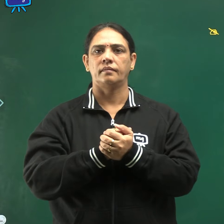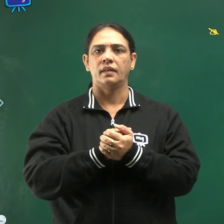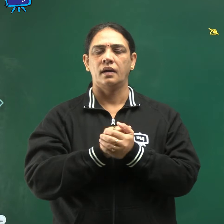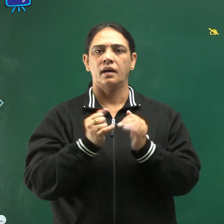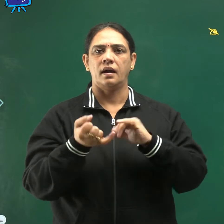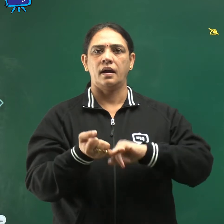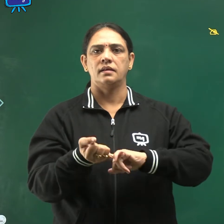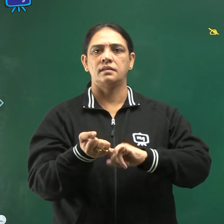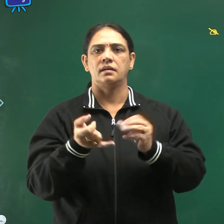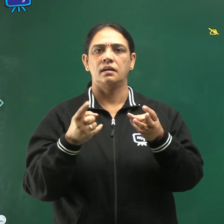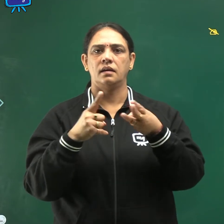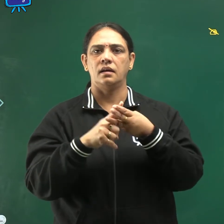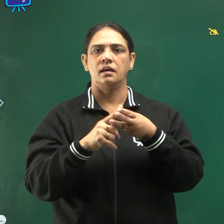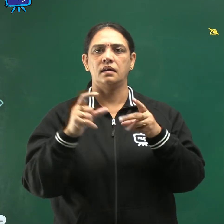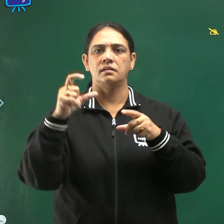सेक